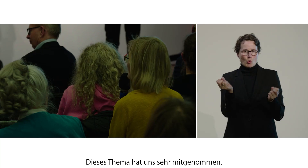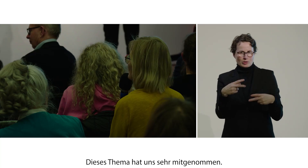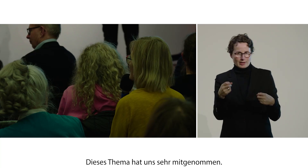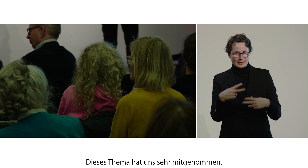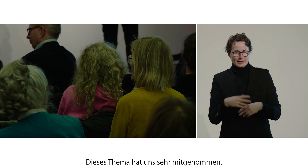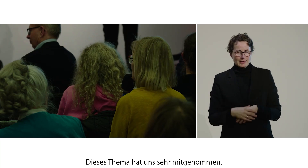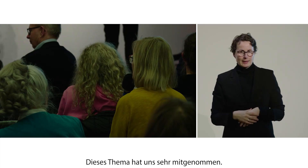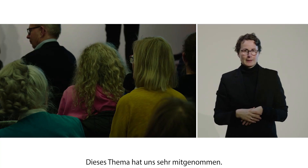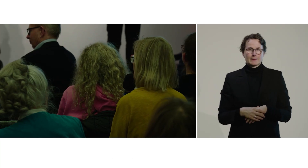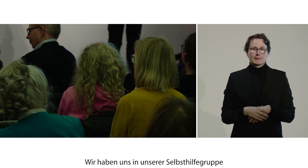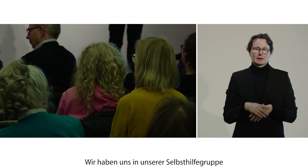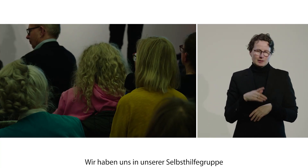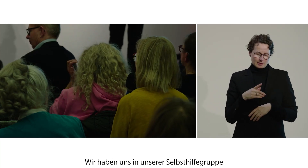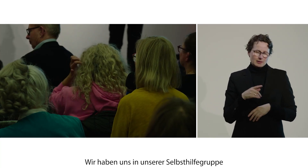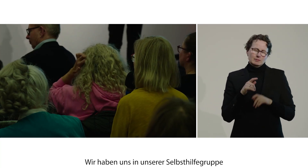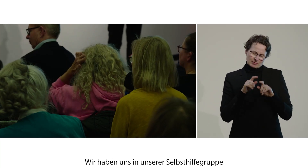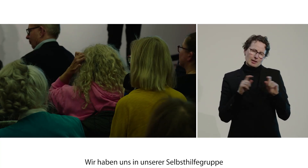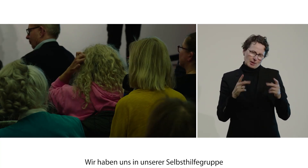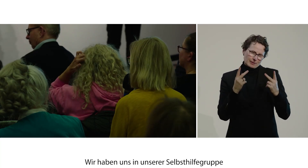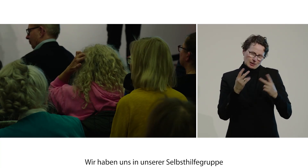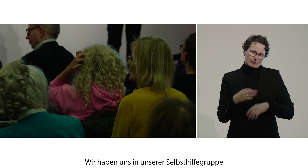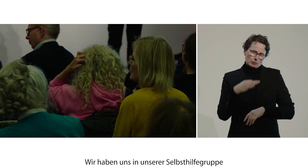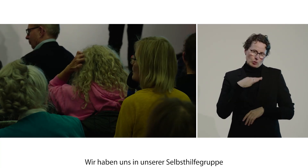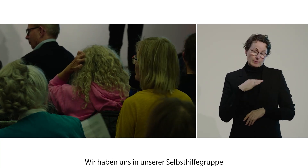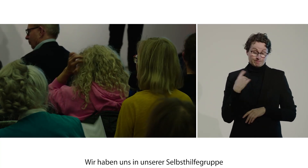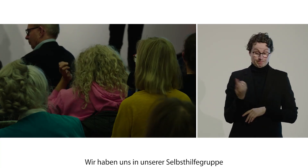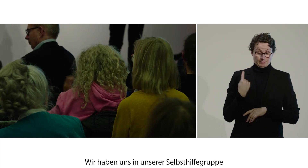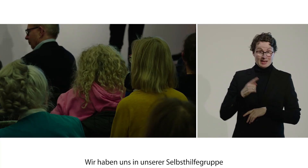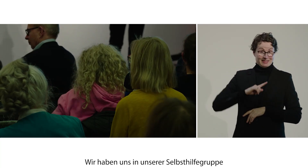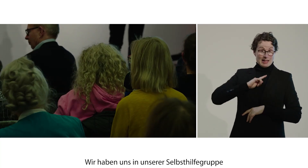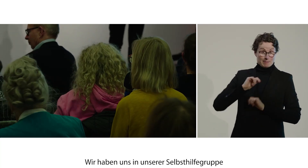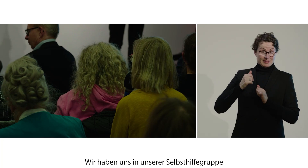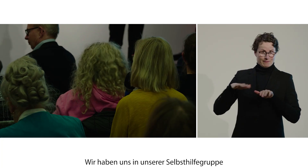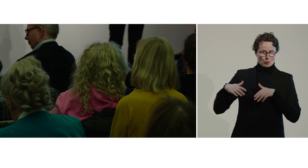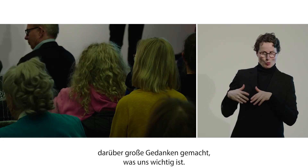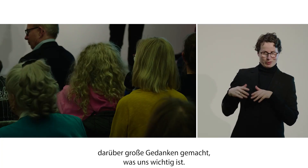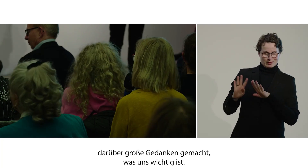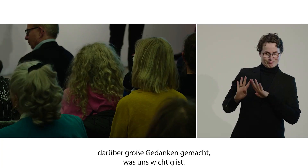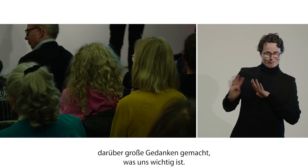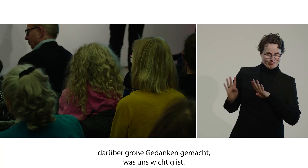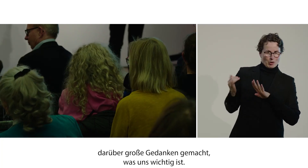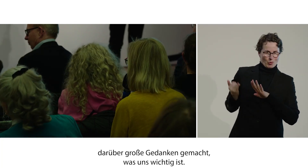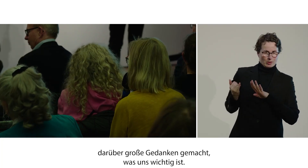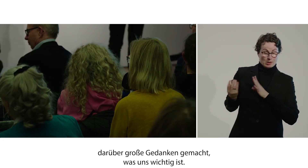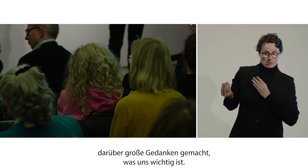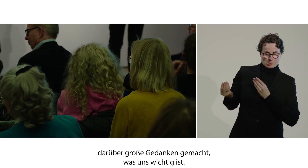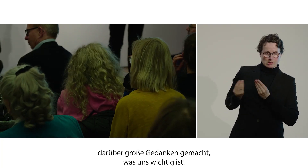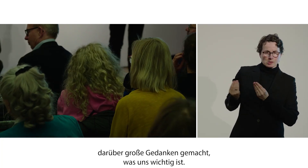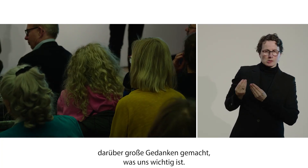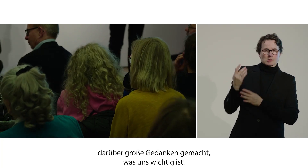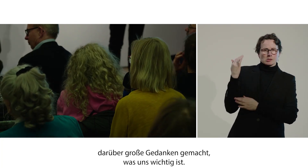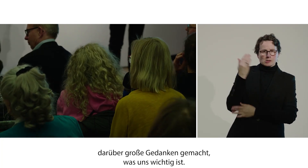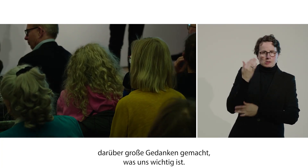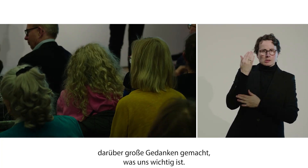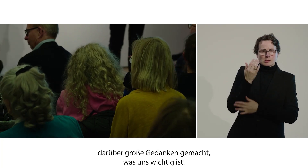Thema hat uns sehr stark mitgenommen. Wir haben uns in unserer Selbsthilfegruppe, die heute hier vertreten ist, darüber große Gedanken